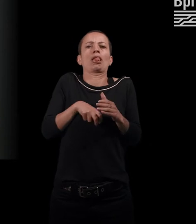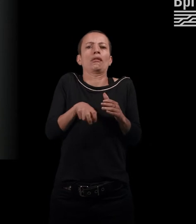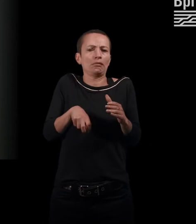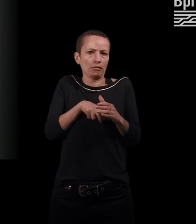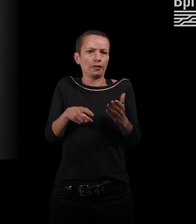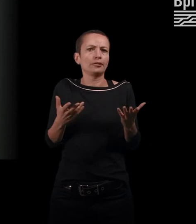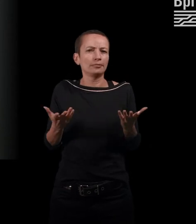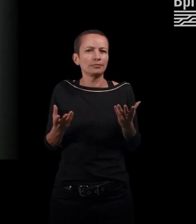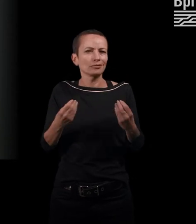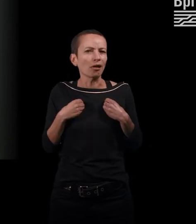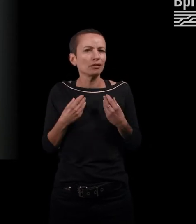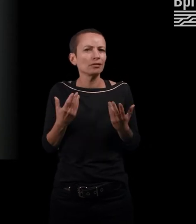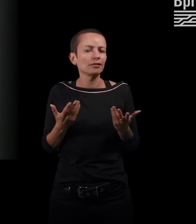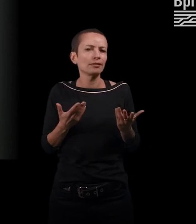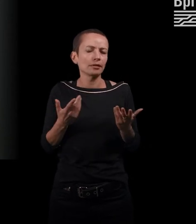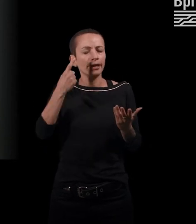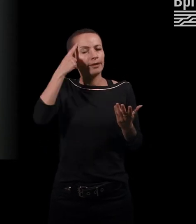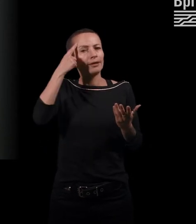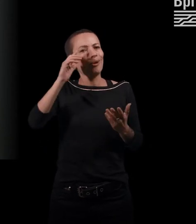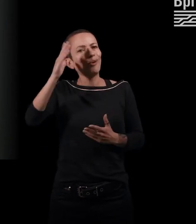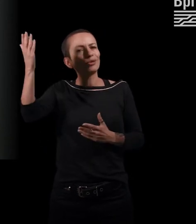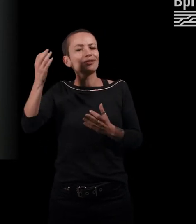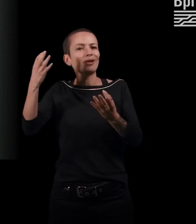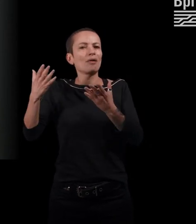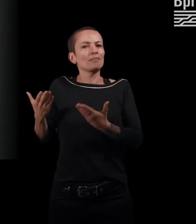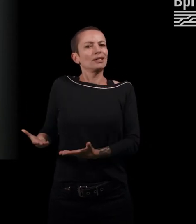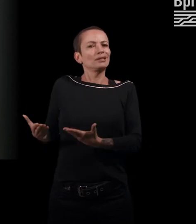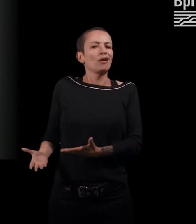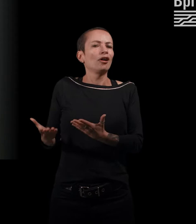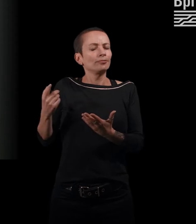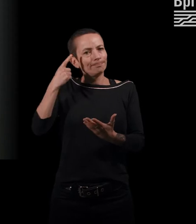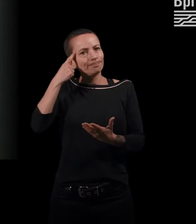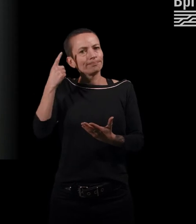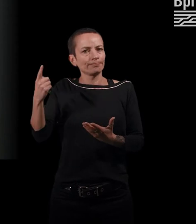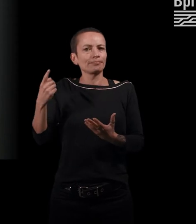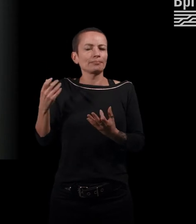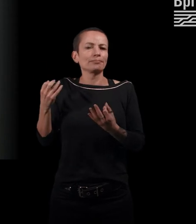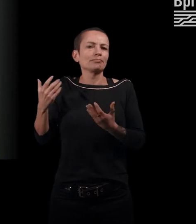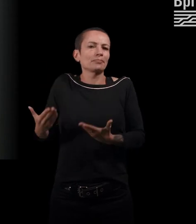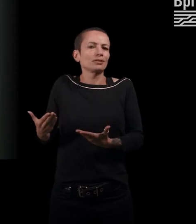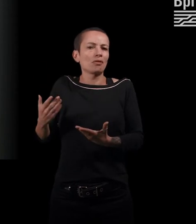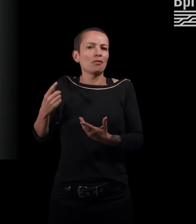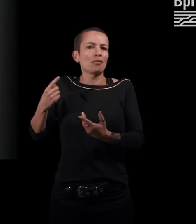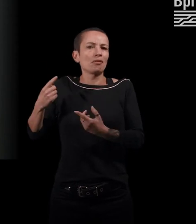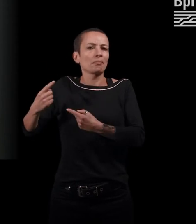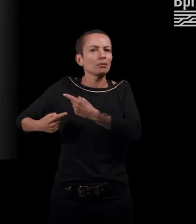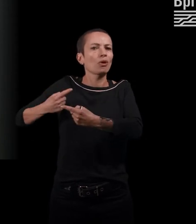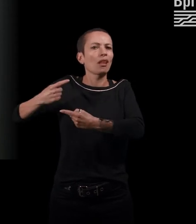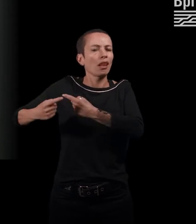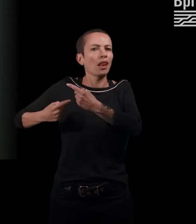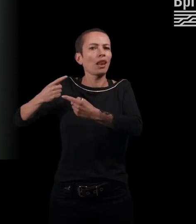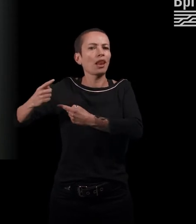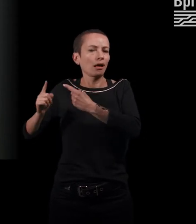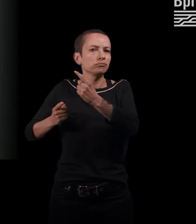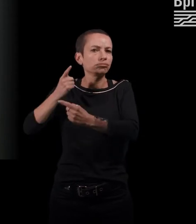Alors on peut faire un parallèle avec un autre présent qui est le présent Le présent perpétuel qui est le présent dans